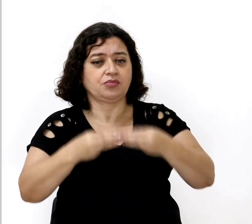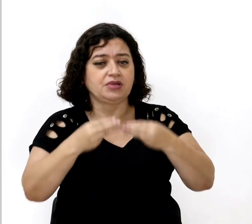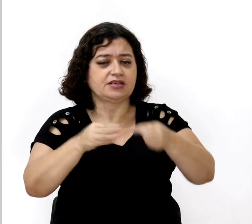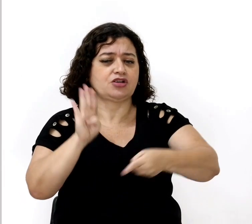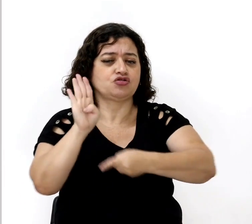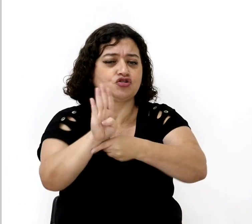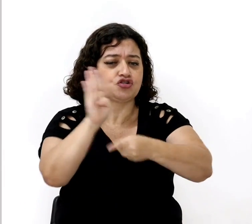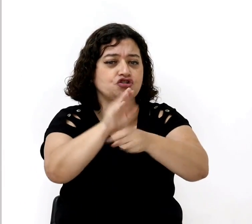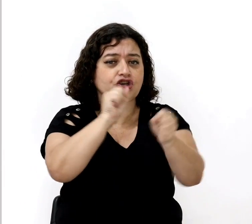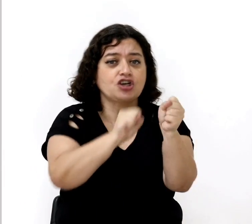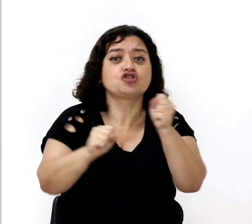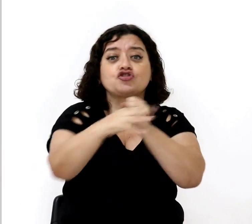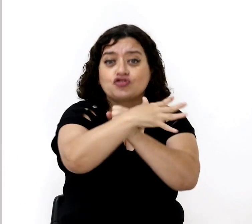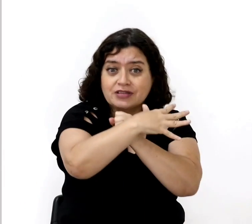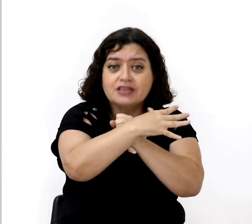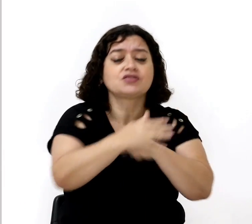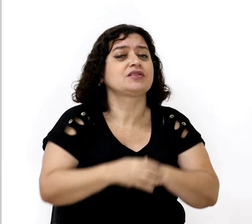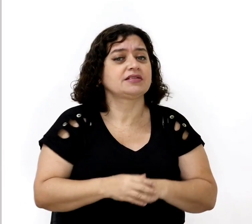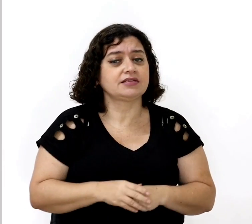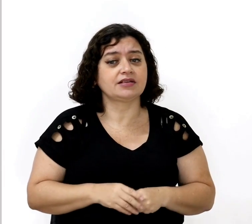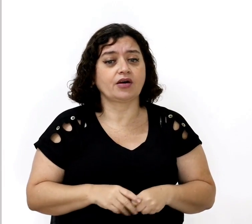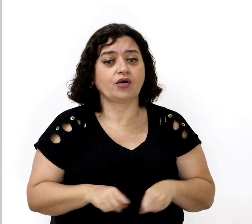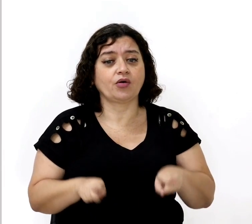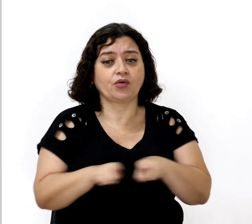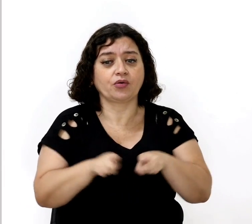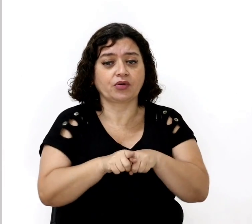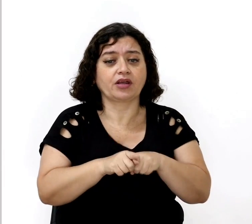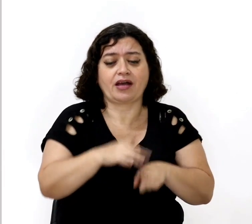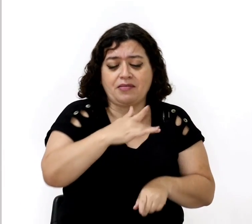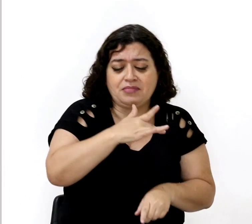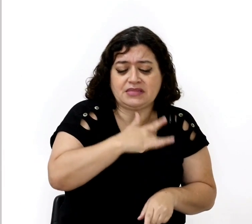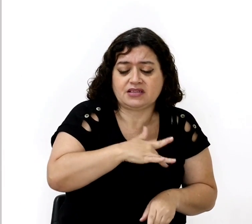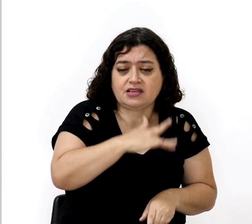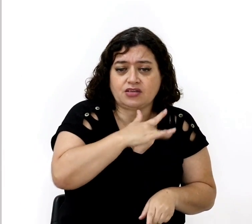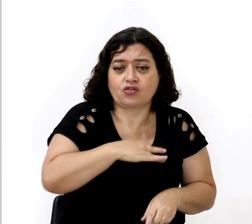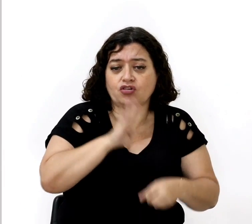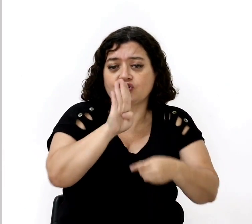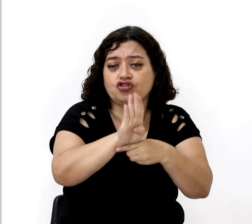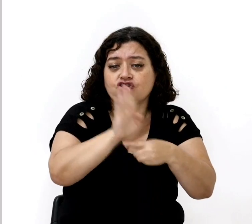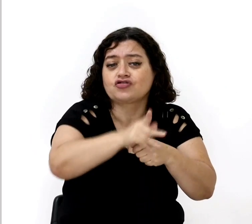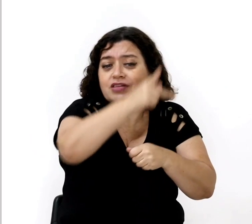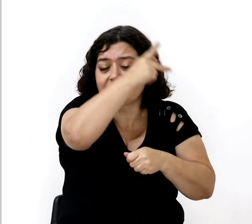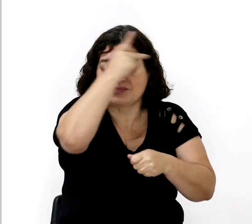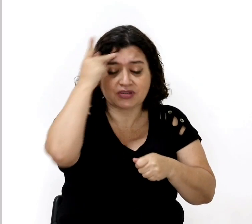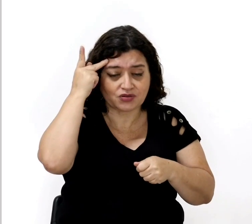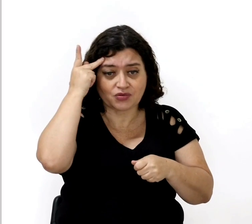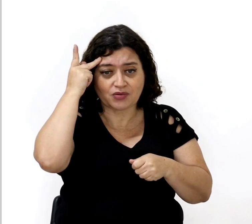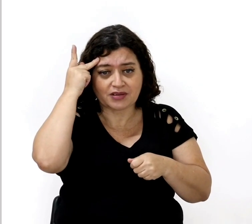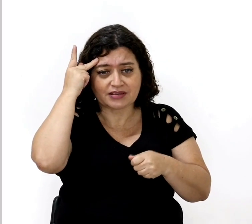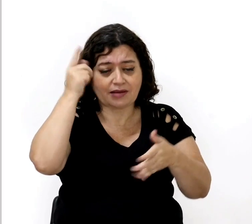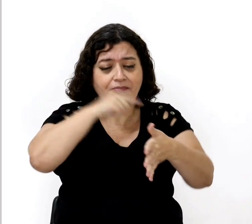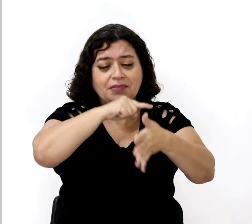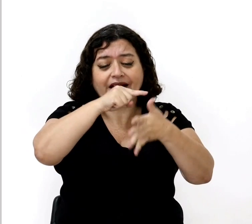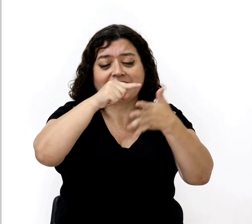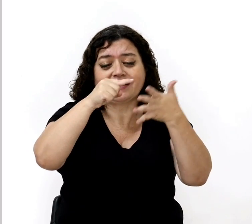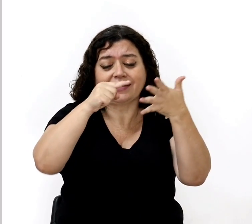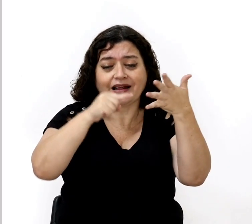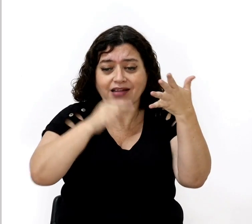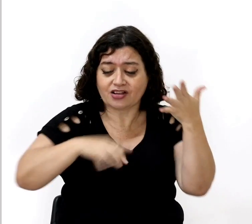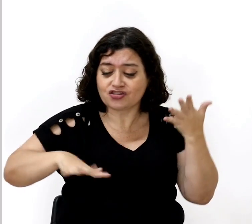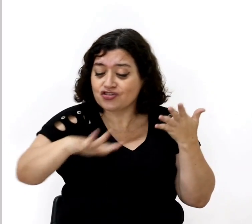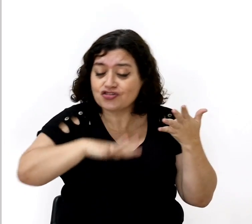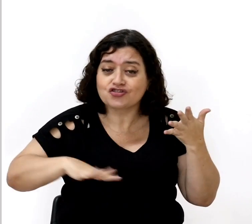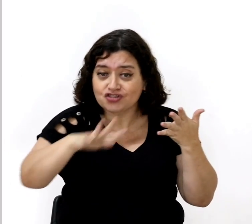assistência social, que lida, né, com a questão da misericórdia, E aí você poderia citar